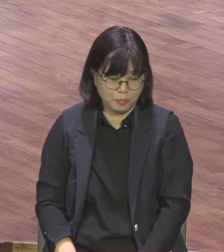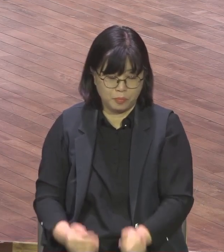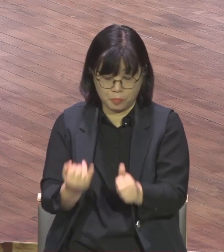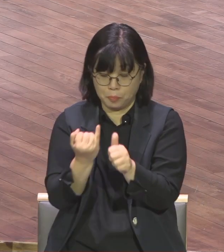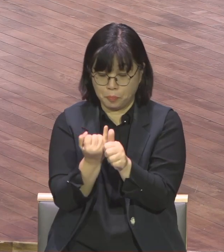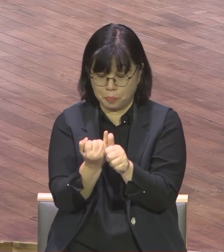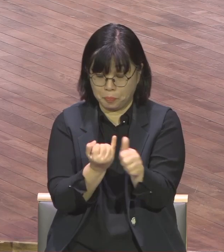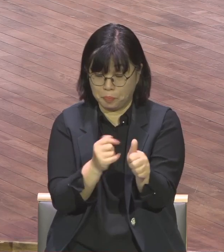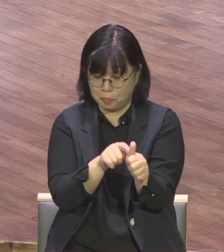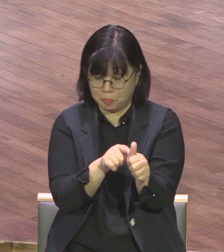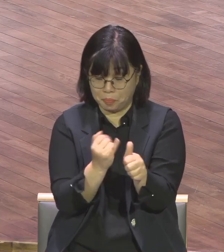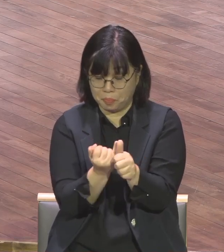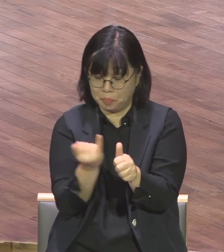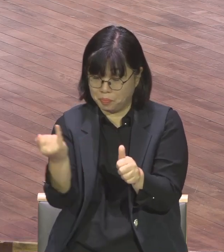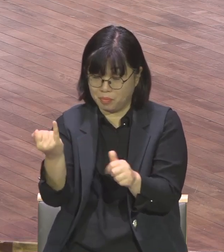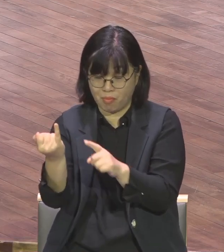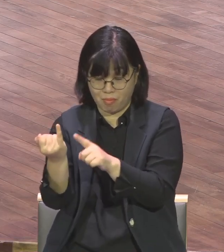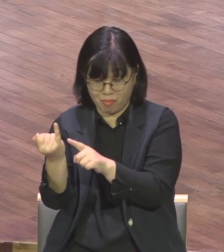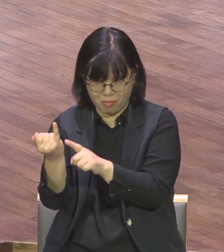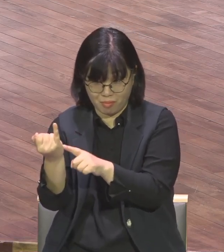일부를 감추올 때 이미 알고 있었지요.